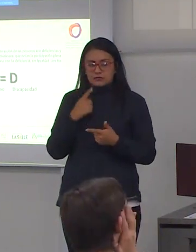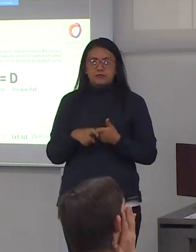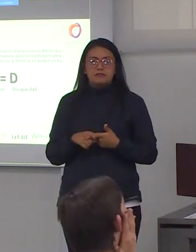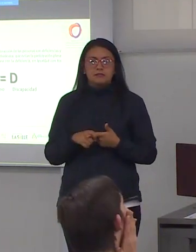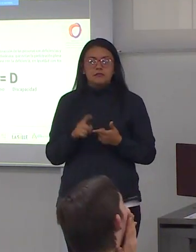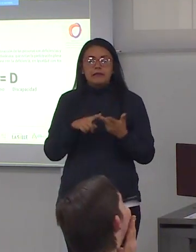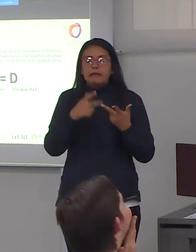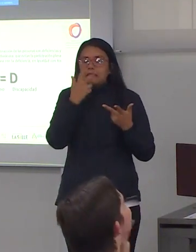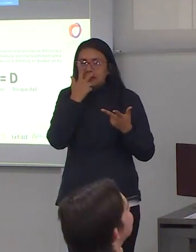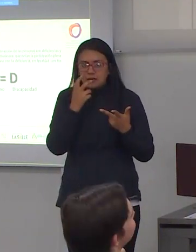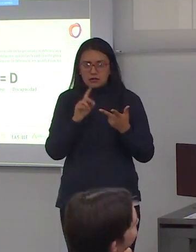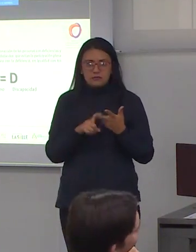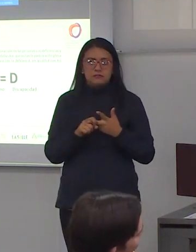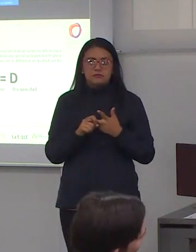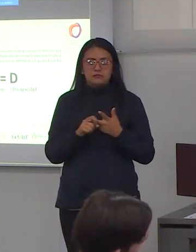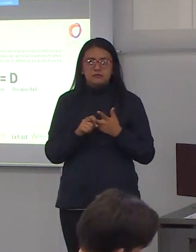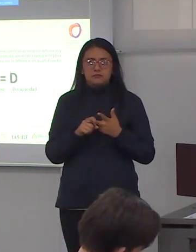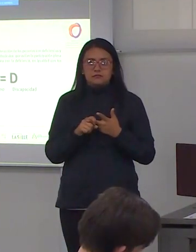ciega